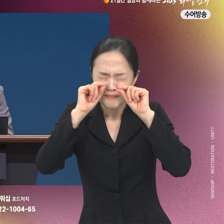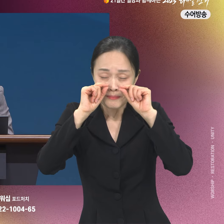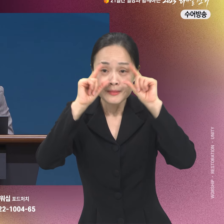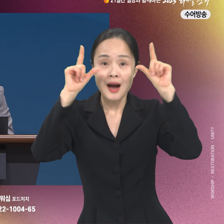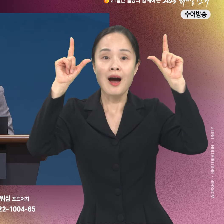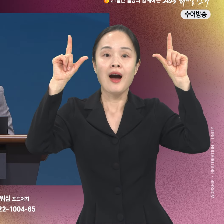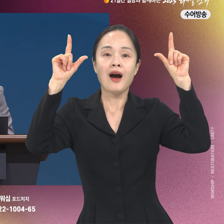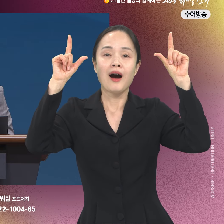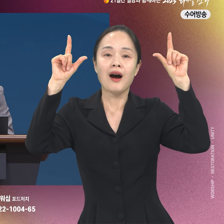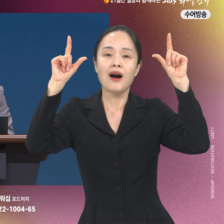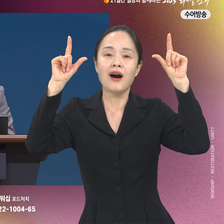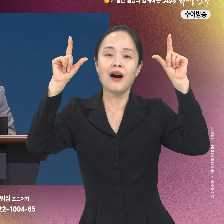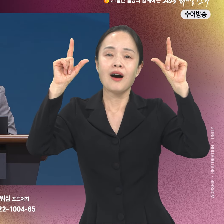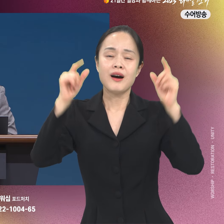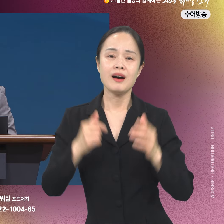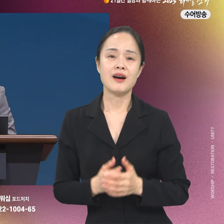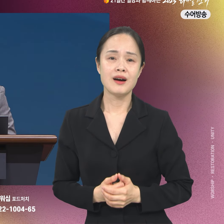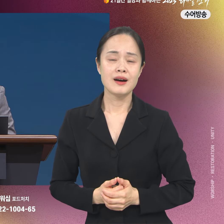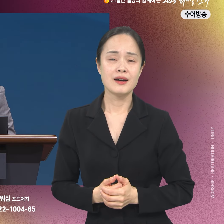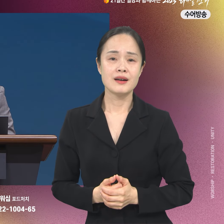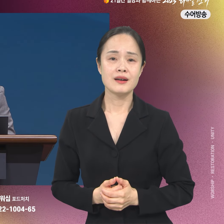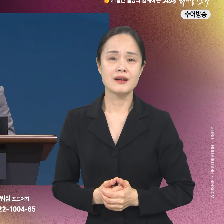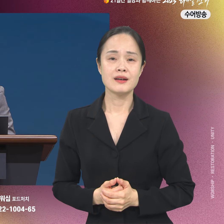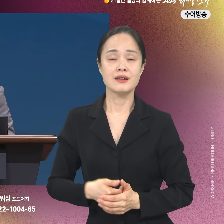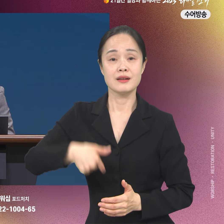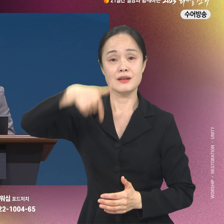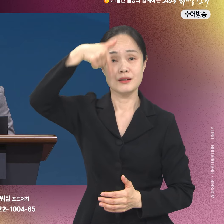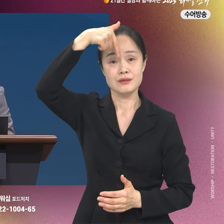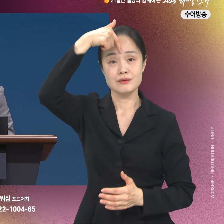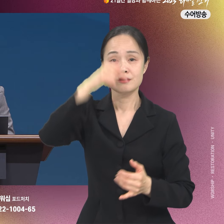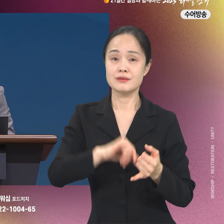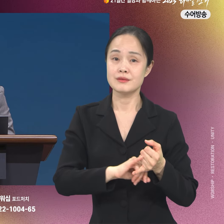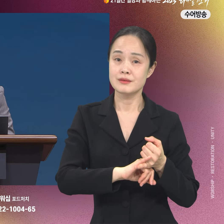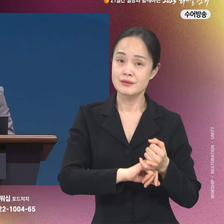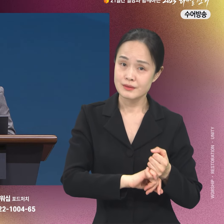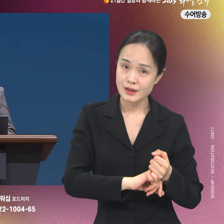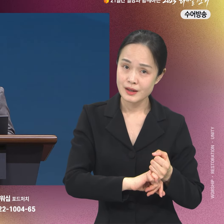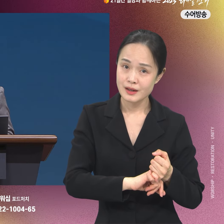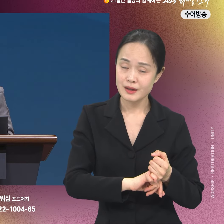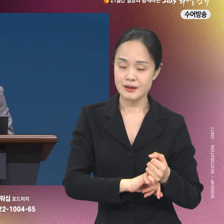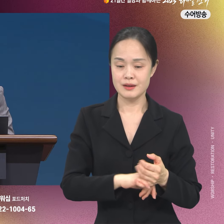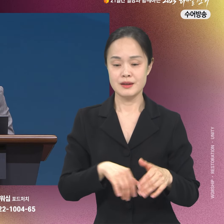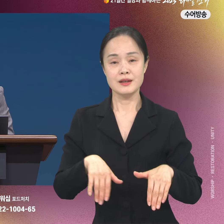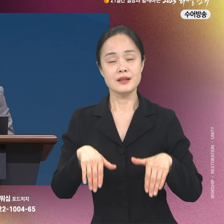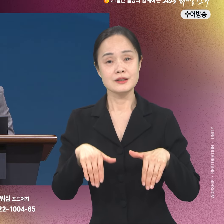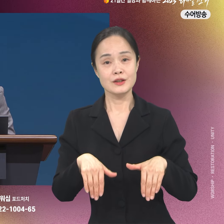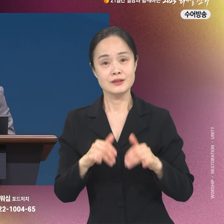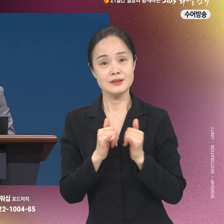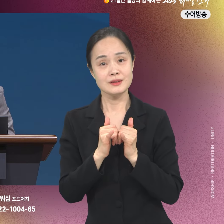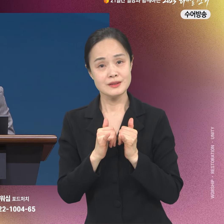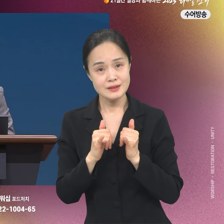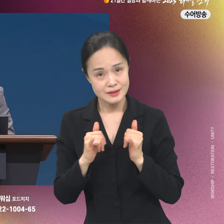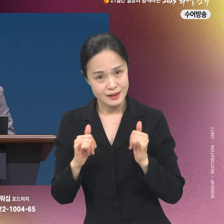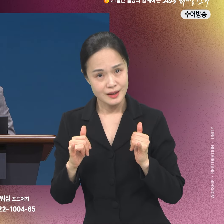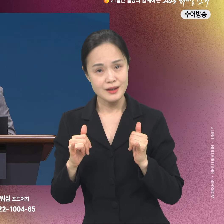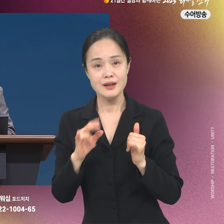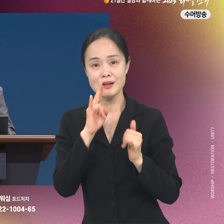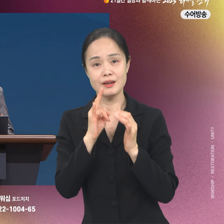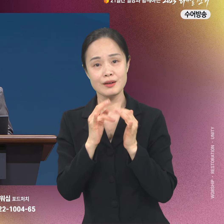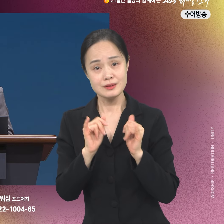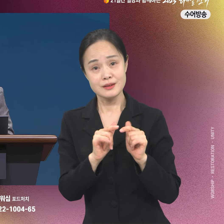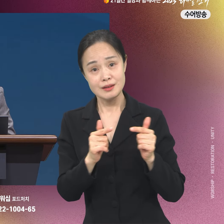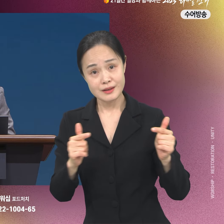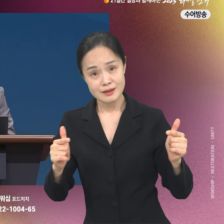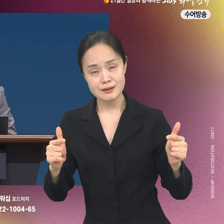구약부터 이제 선지자들 그리고 사도들도 많은 이적을 행하셨어요. 죽은